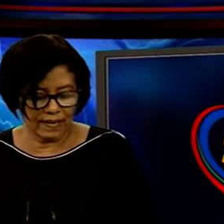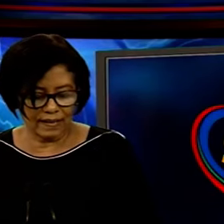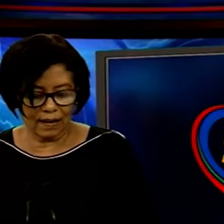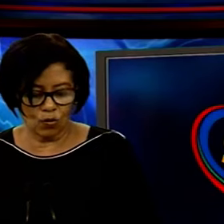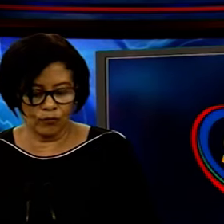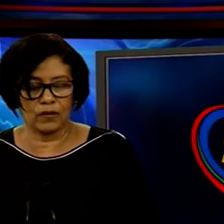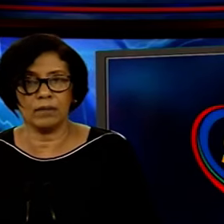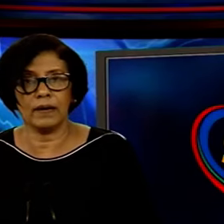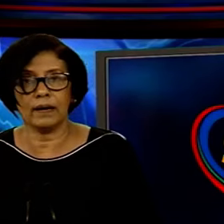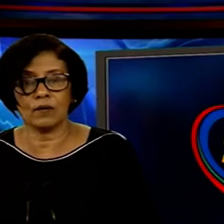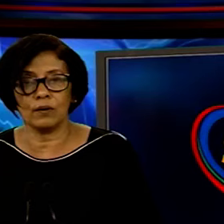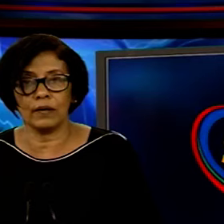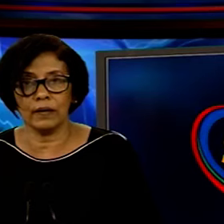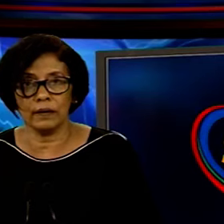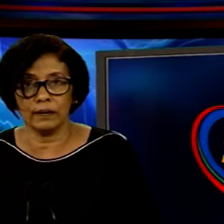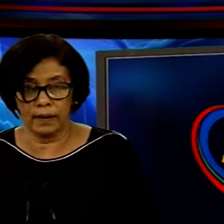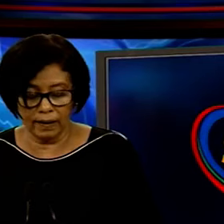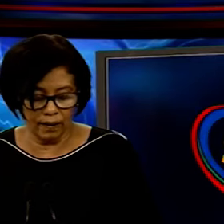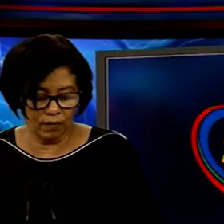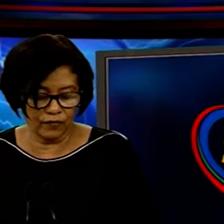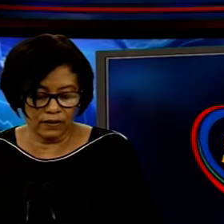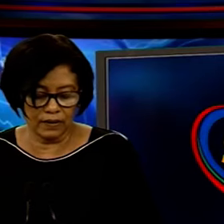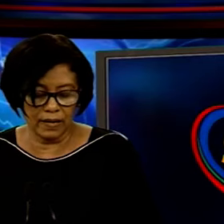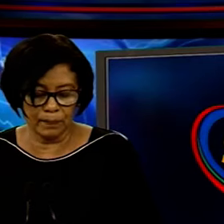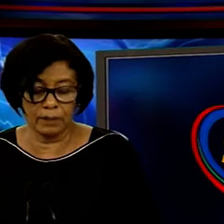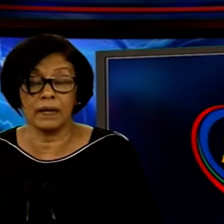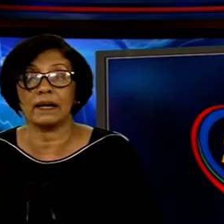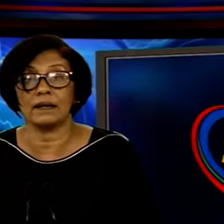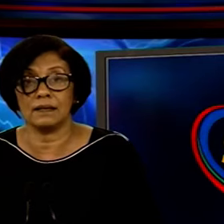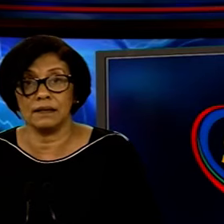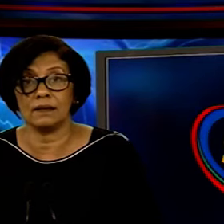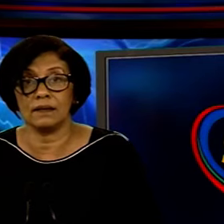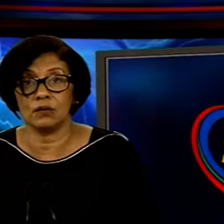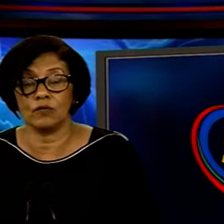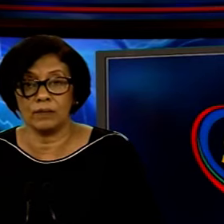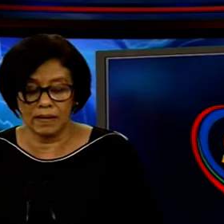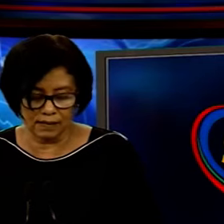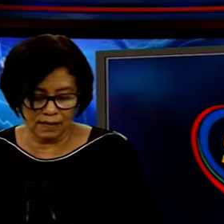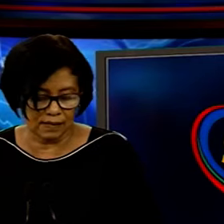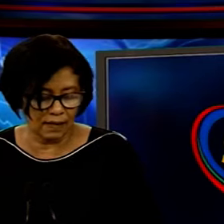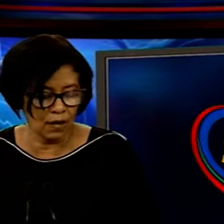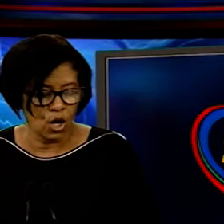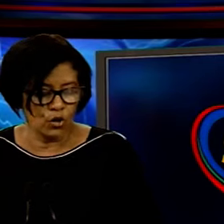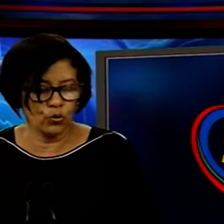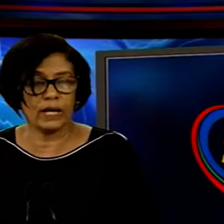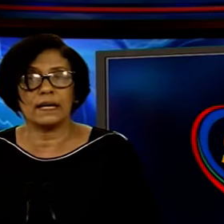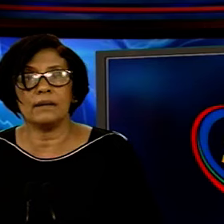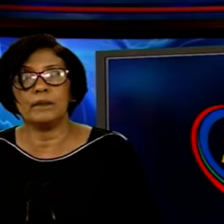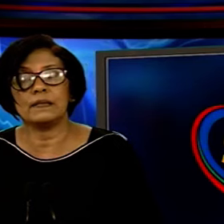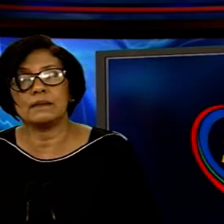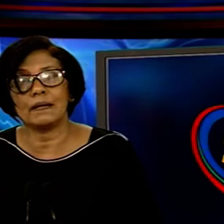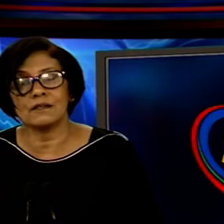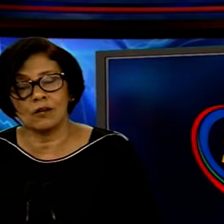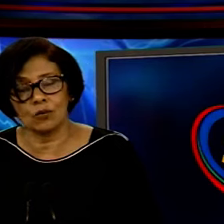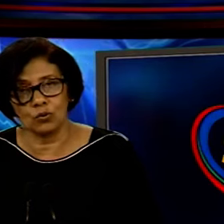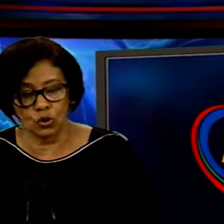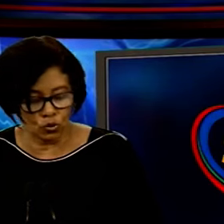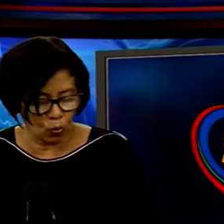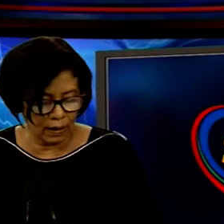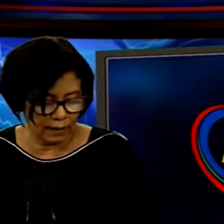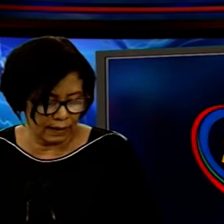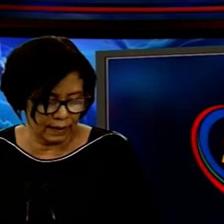des cas confirmés hier en fait des premiers cas qui nous confirmaient ici c'est celle nous l'équipe qui passe